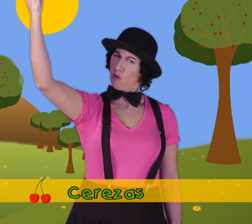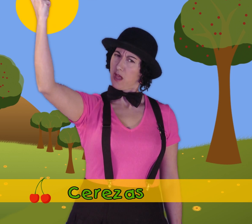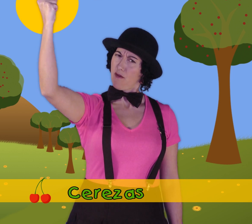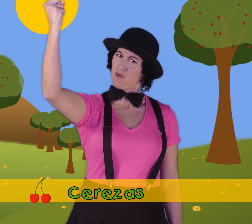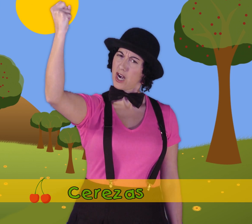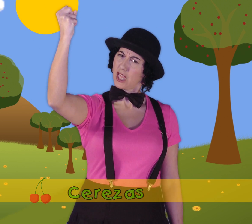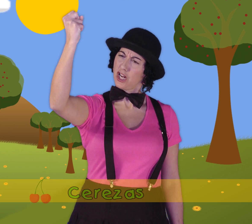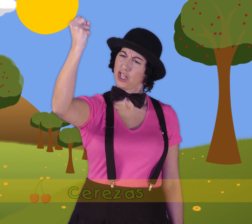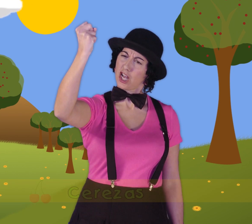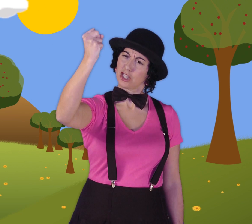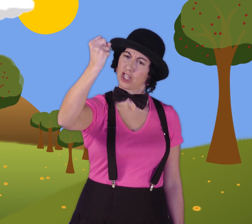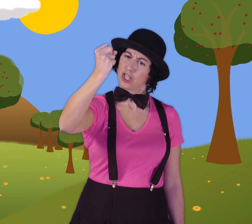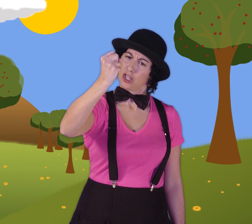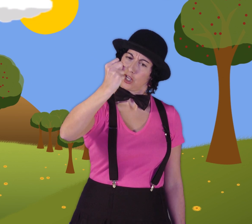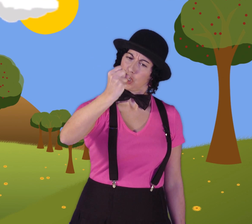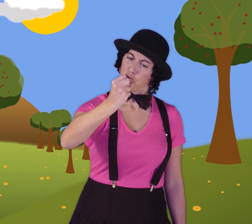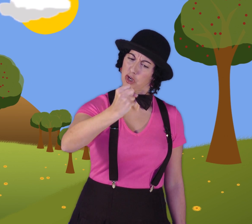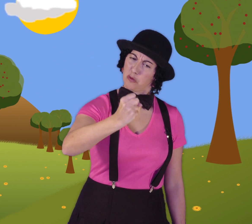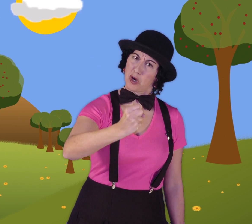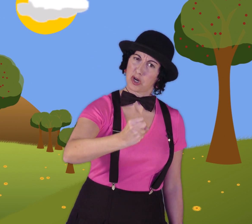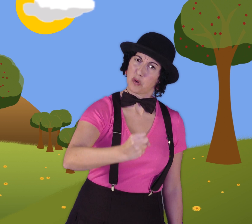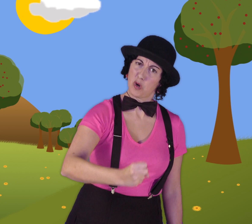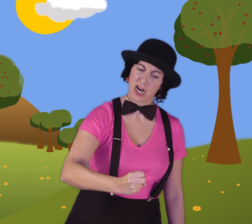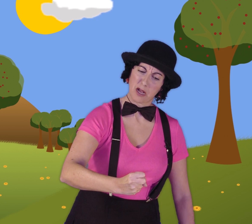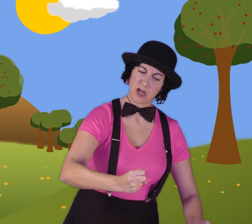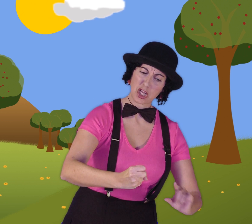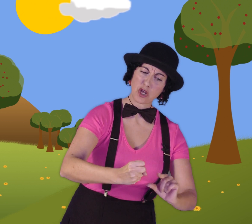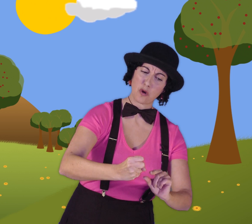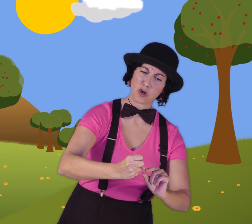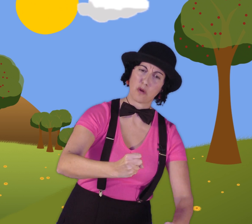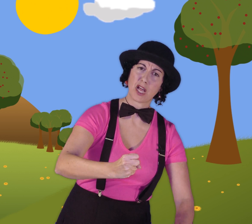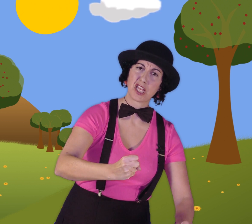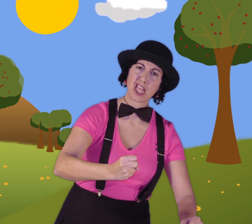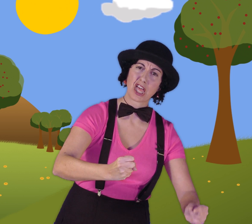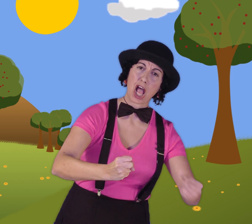toda la fuerza del gigante bajó la rama y cogió una cereza.